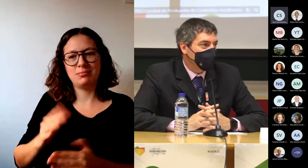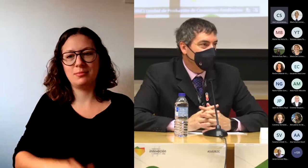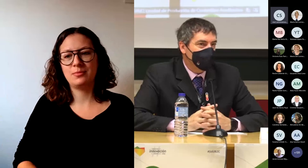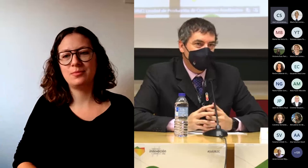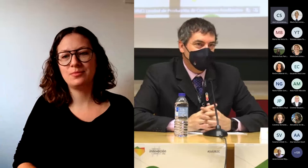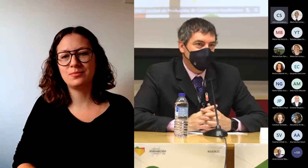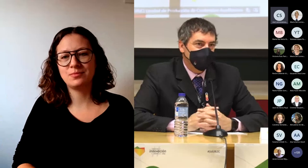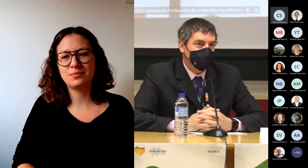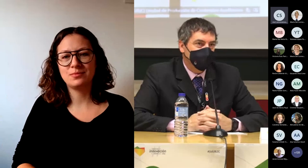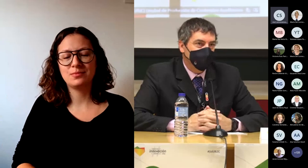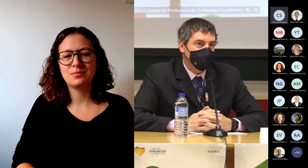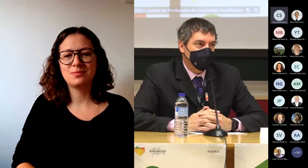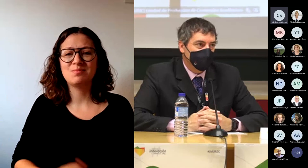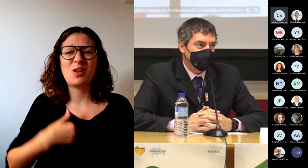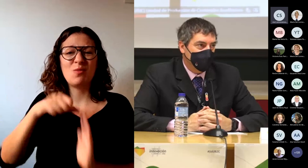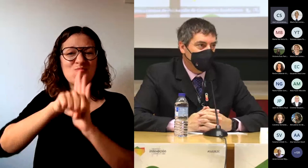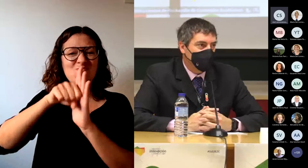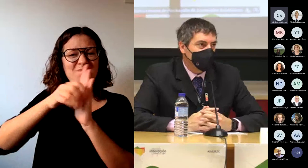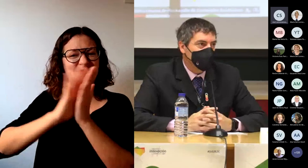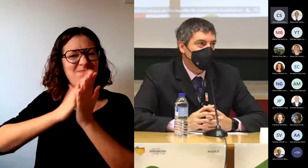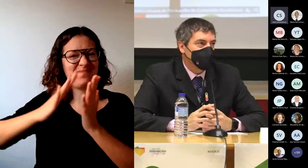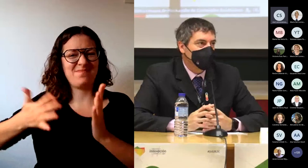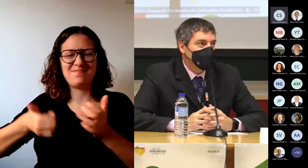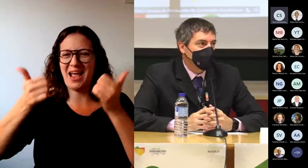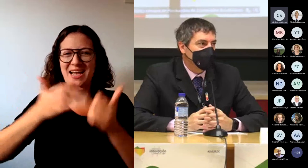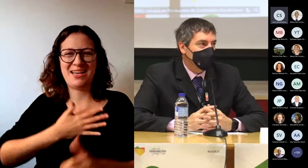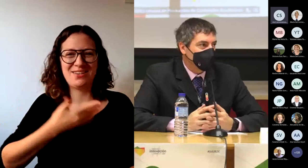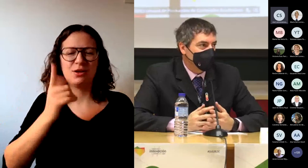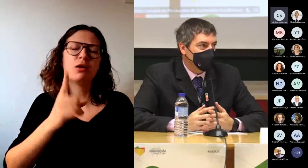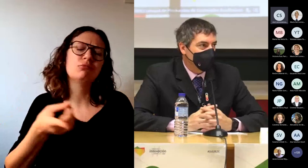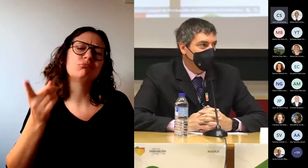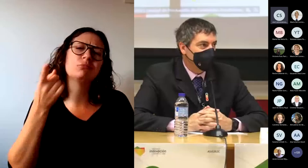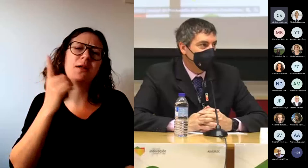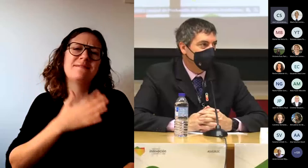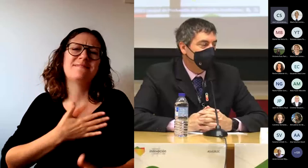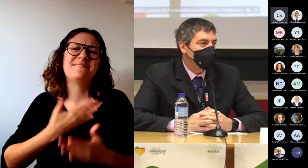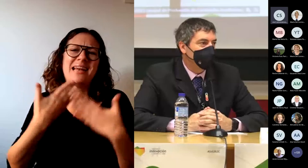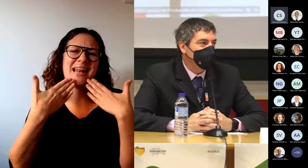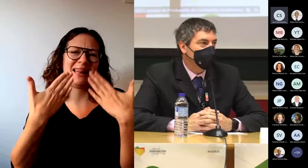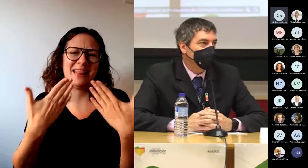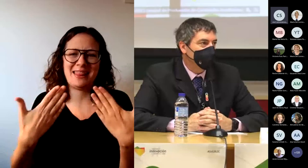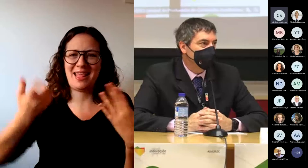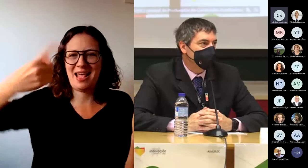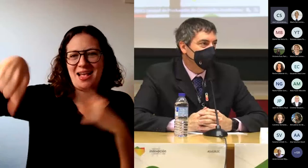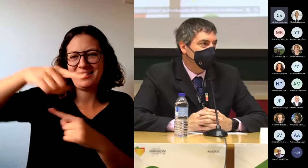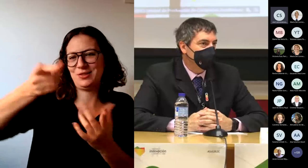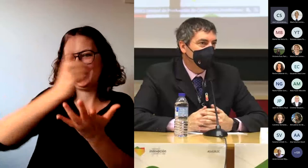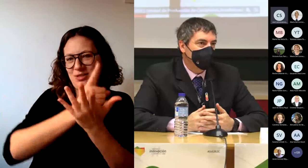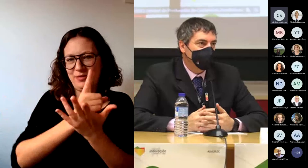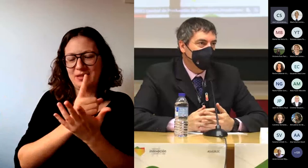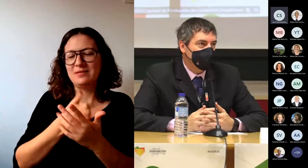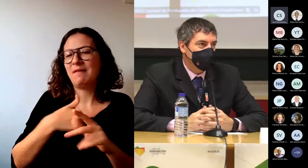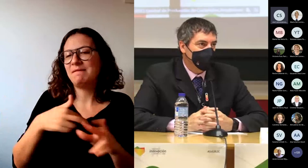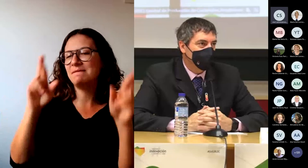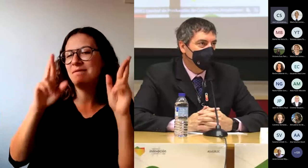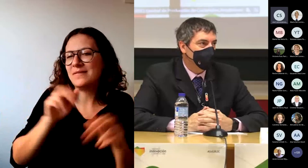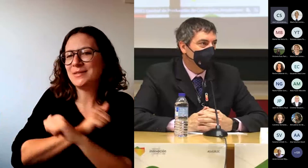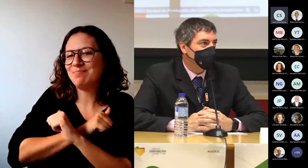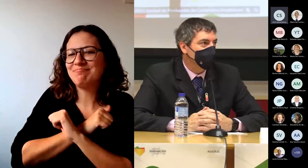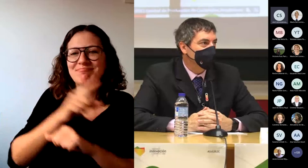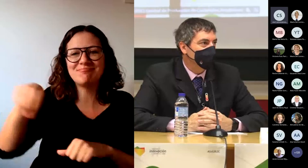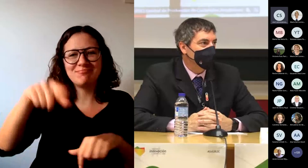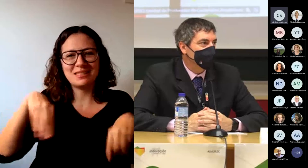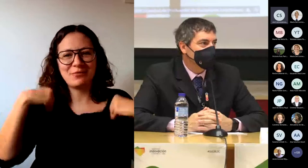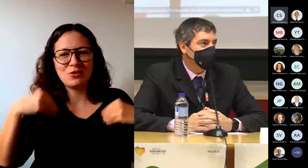enrollar más, simplemente volver a daros las gracias y espero que disfrutéis y aprovechemos todos